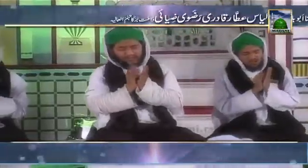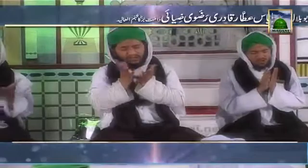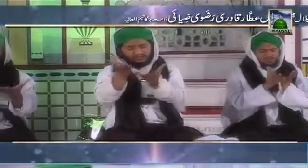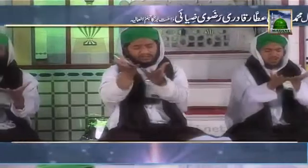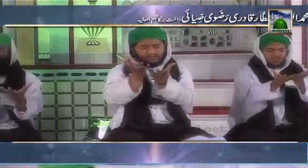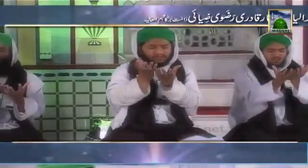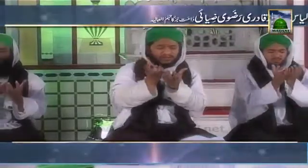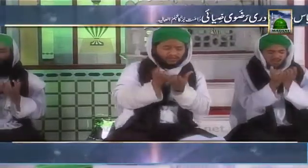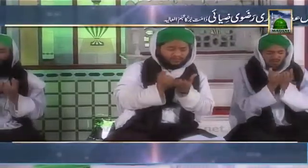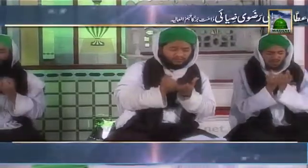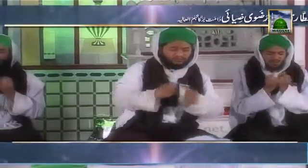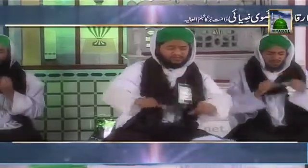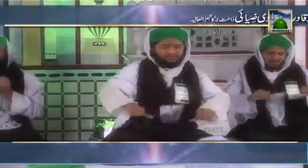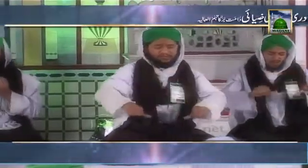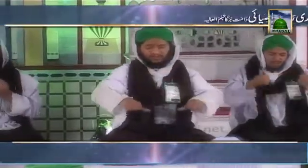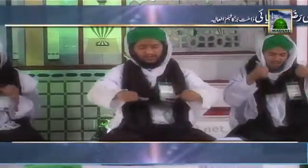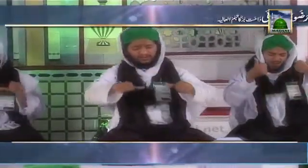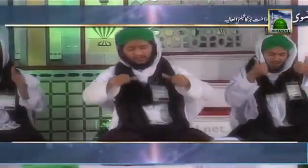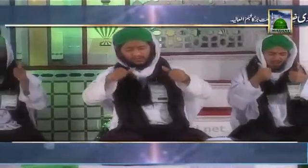کا سامان کیا،